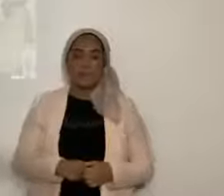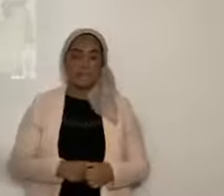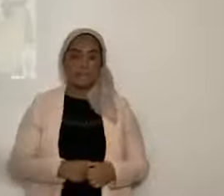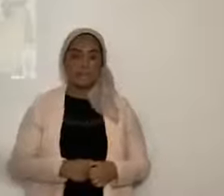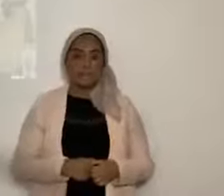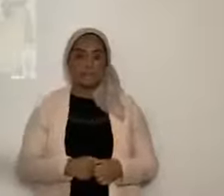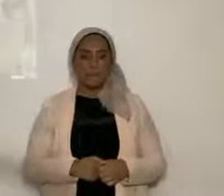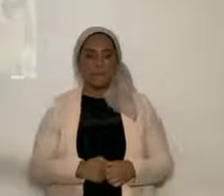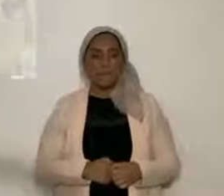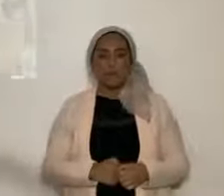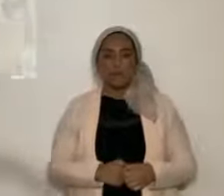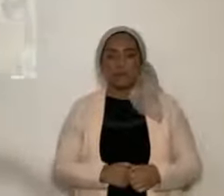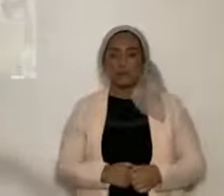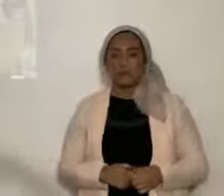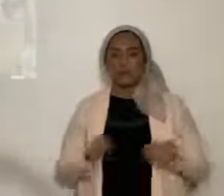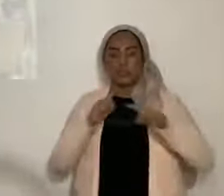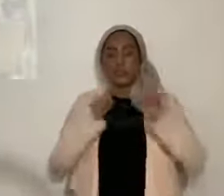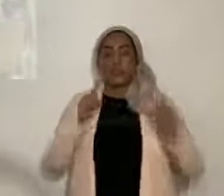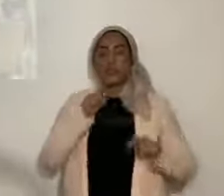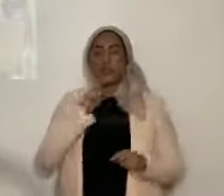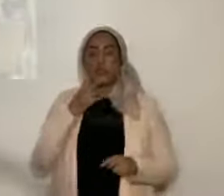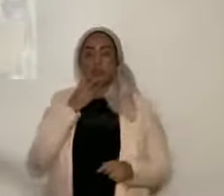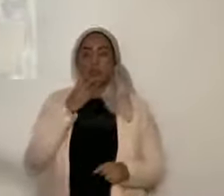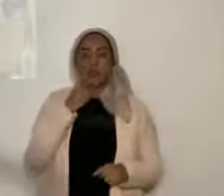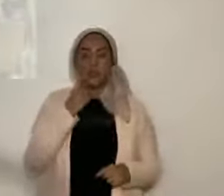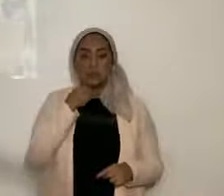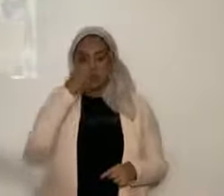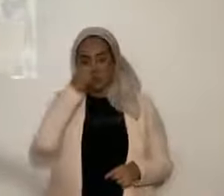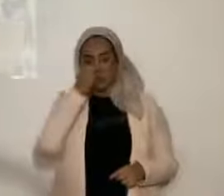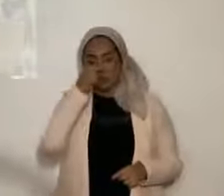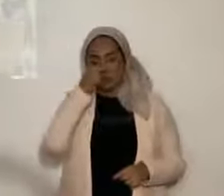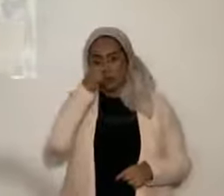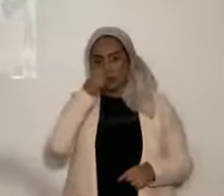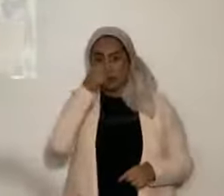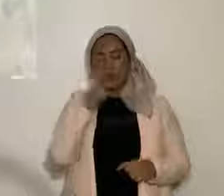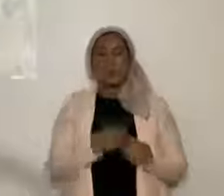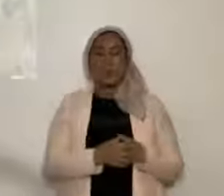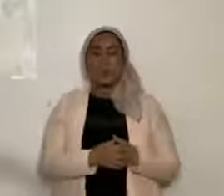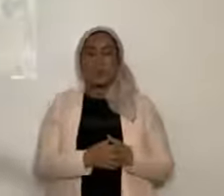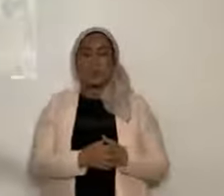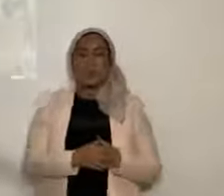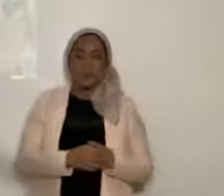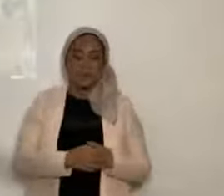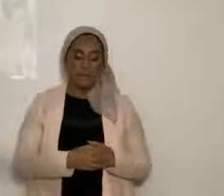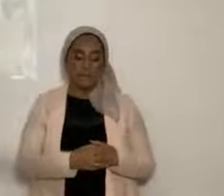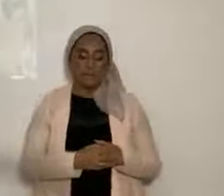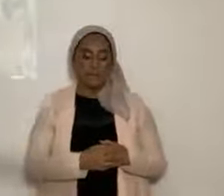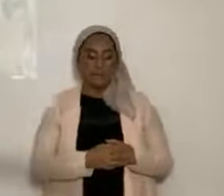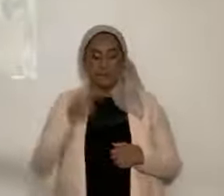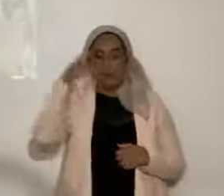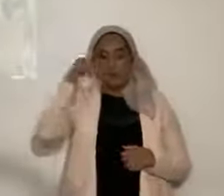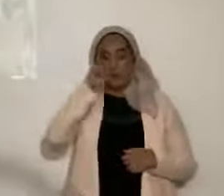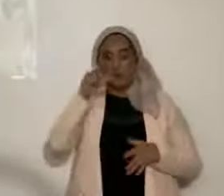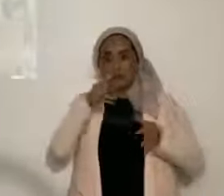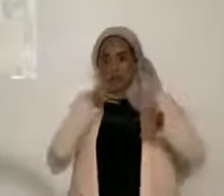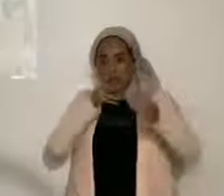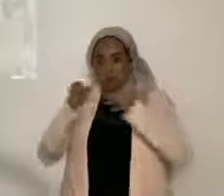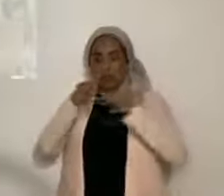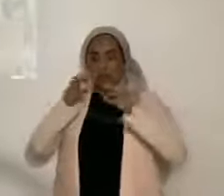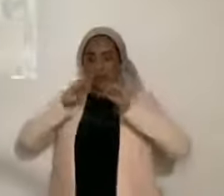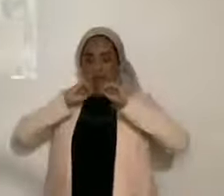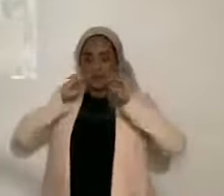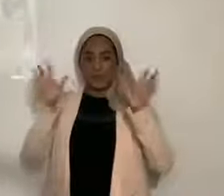31, el griego original. Pablo habló directo, no figuró. Es un lenguaje bastante